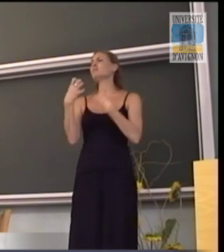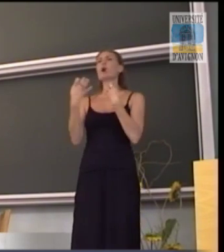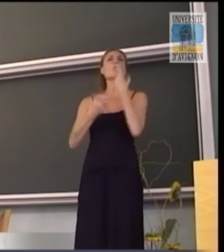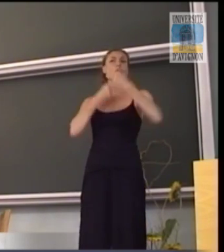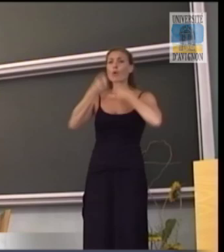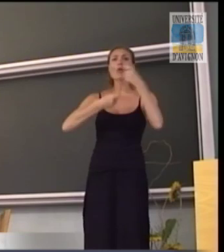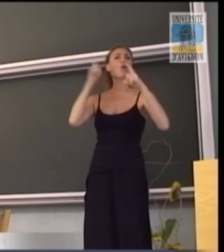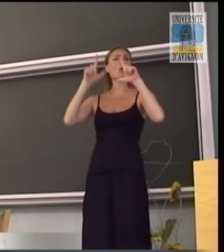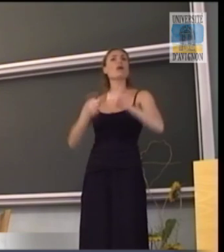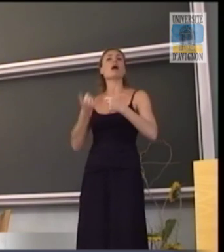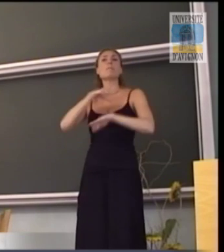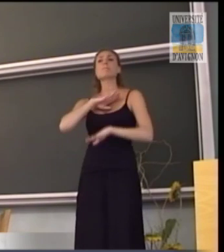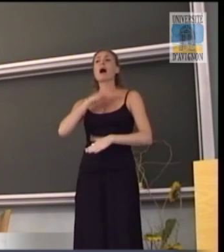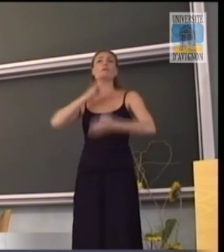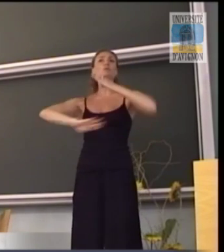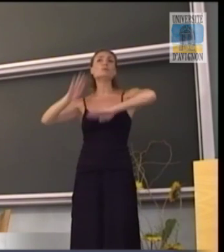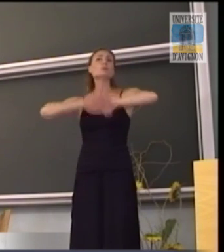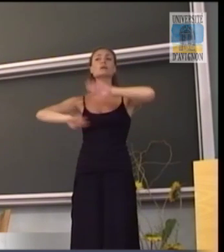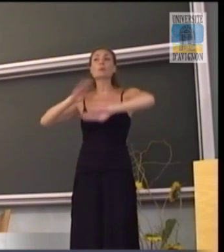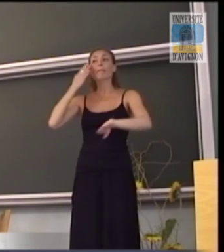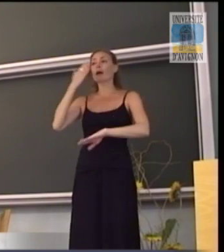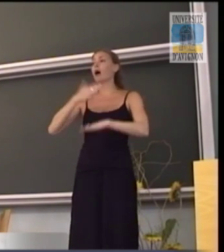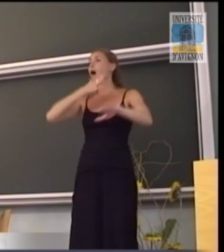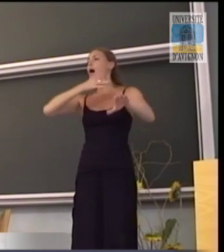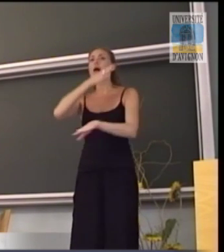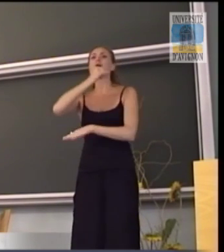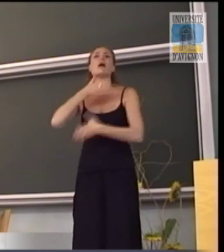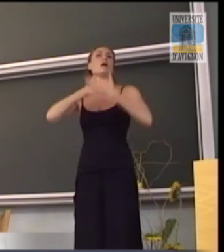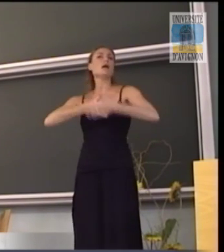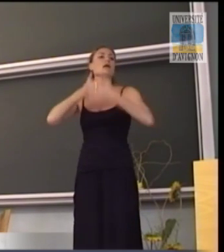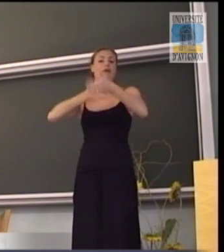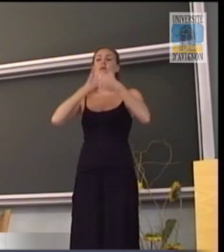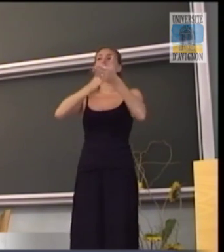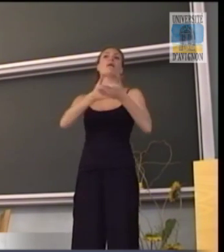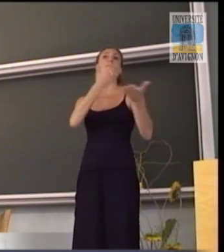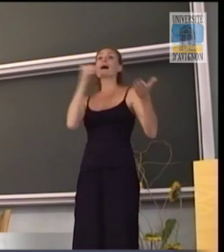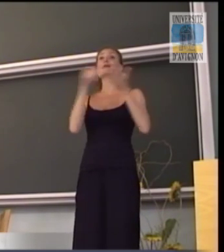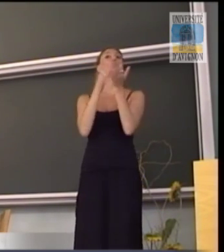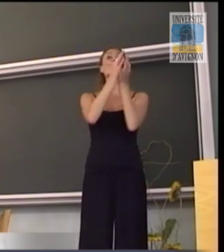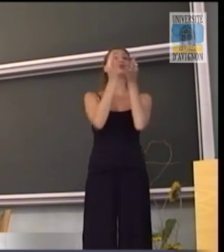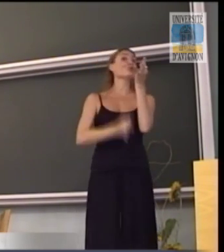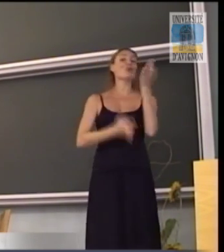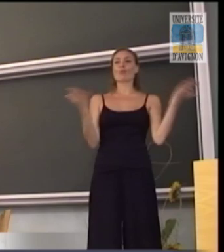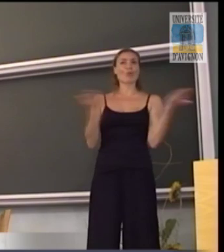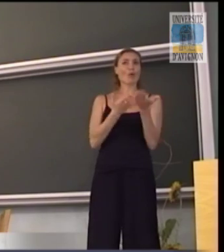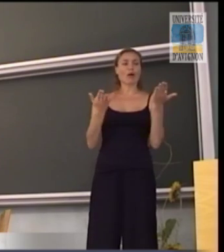violents. Car quand quelque chose ne nous est pas possible, le meilleur moyen, c'est non pas d'essayer de l'acquérir,